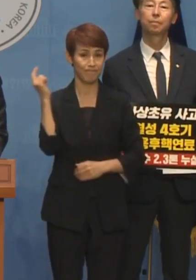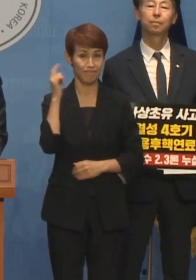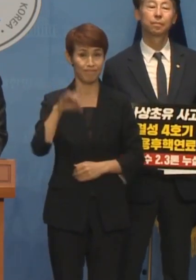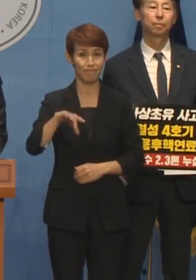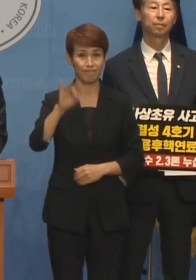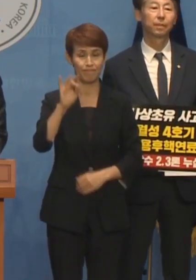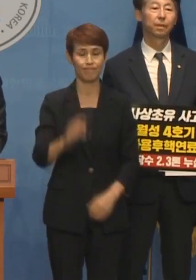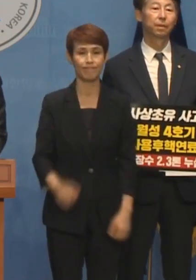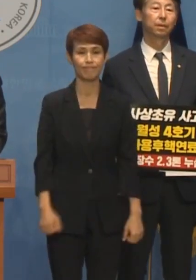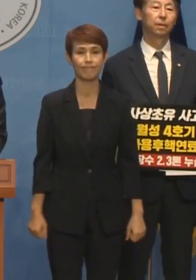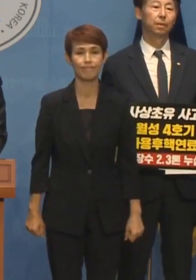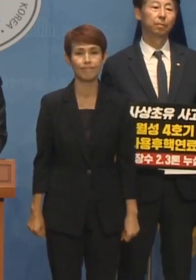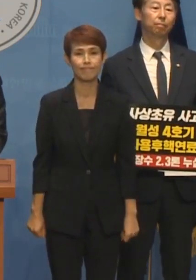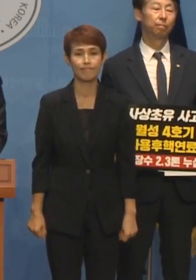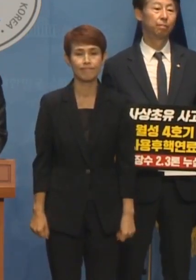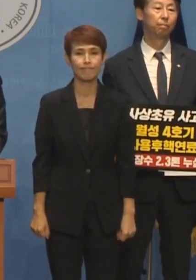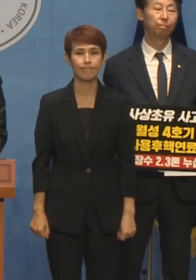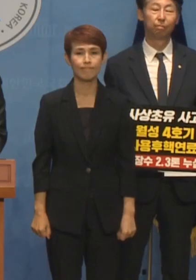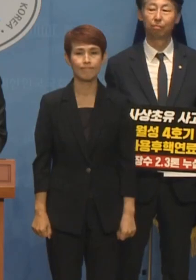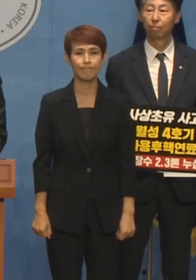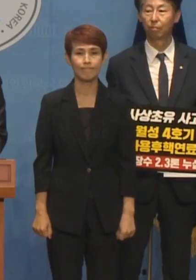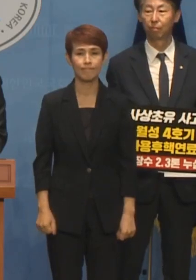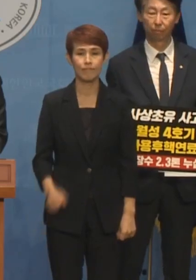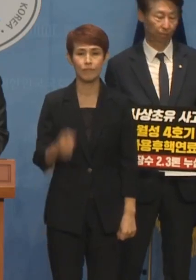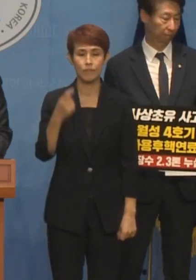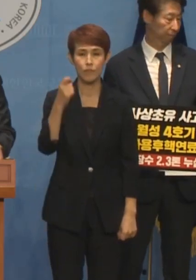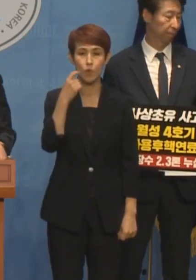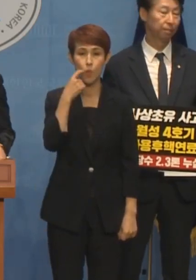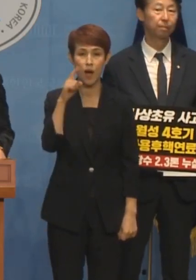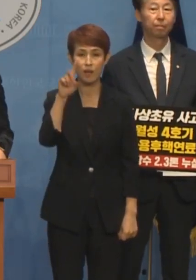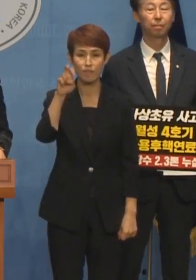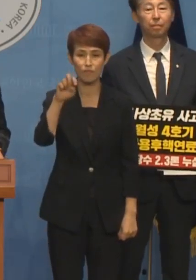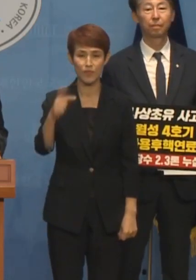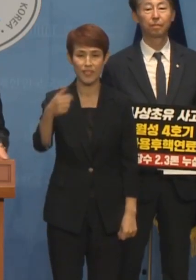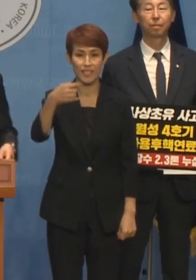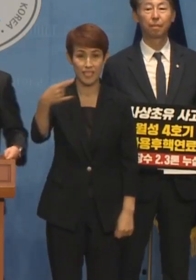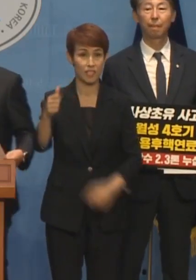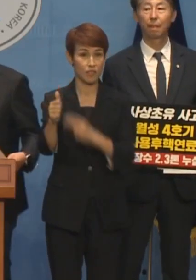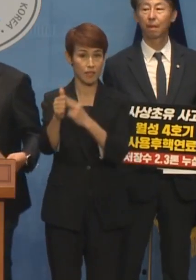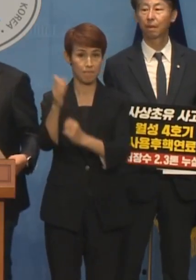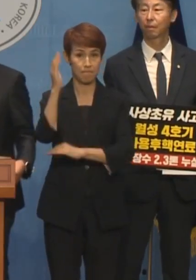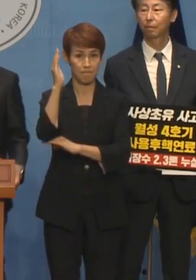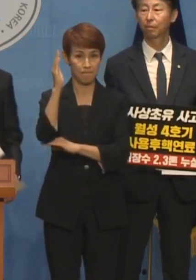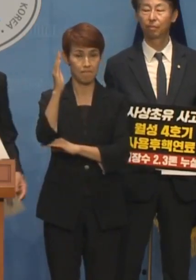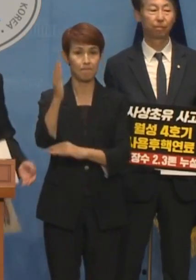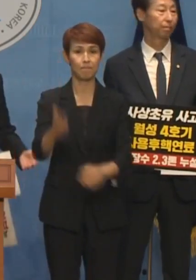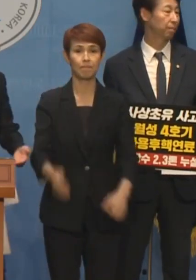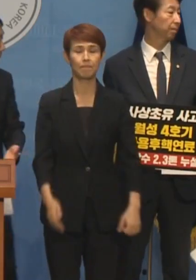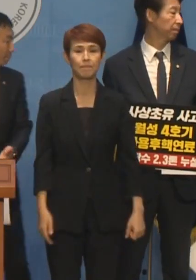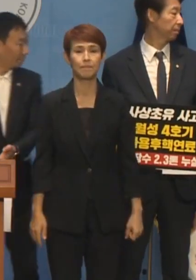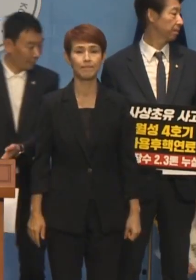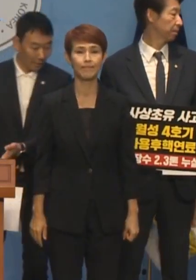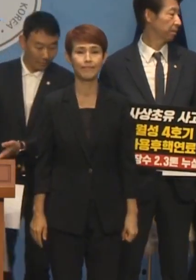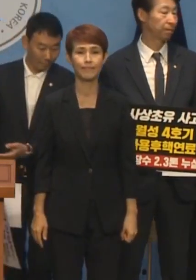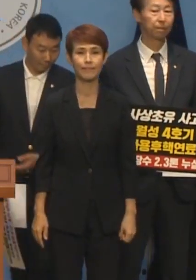기자회견을 낭독하도록 하겠습니다. 먼저 황분희 선생님의 말씀을 듣도록 하겠습니다.